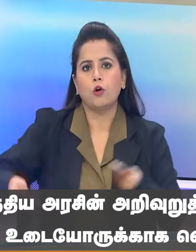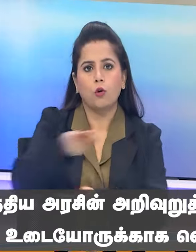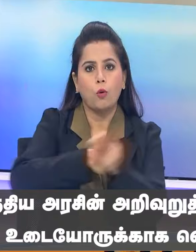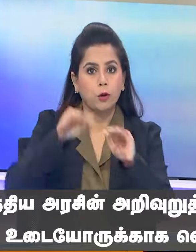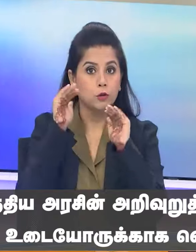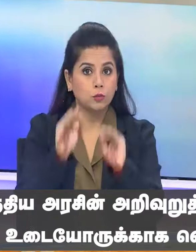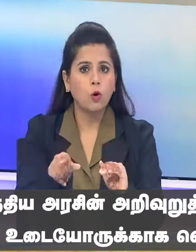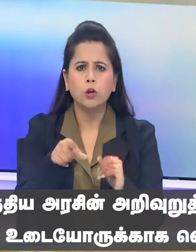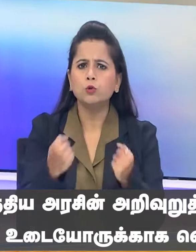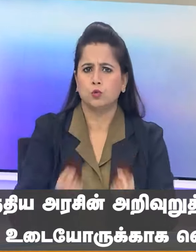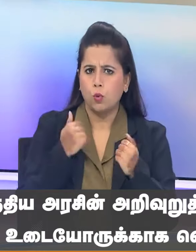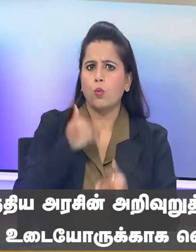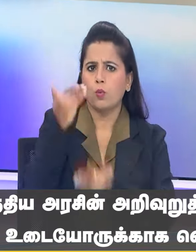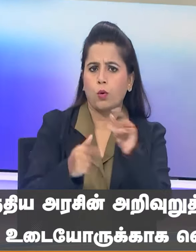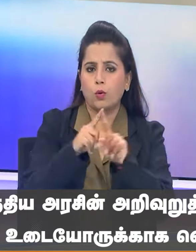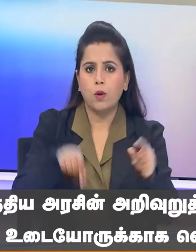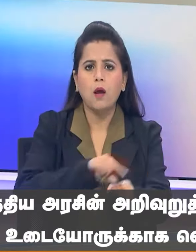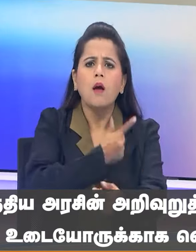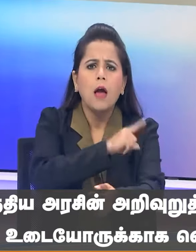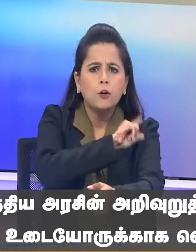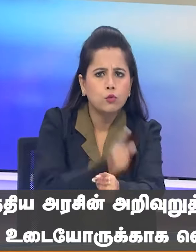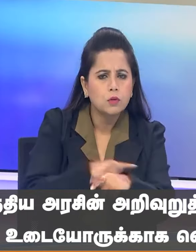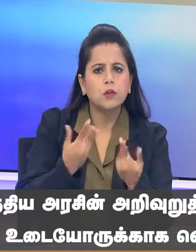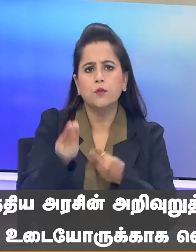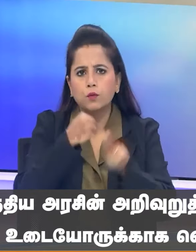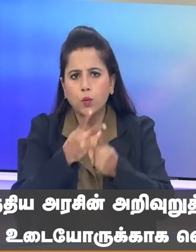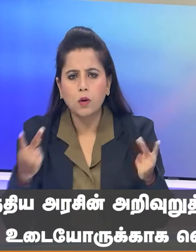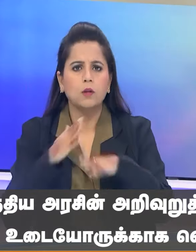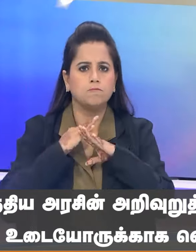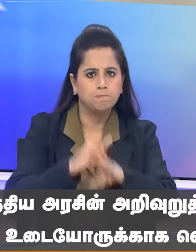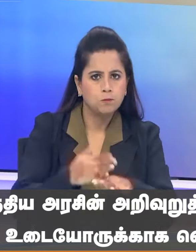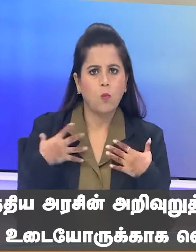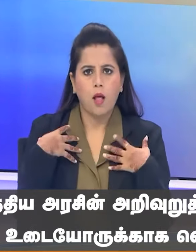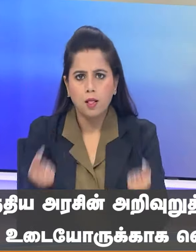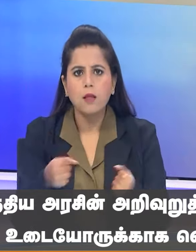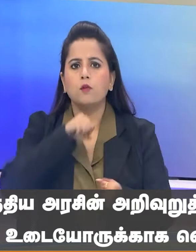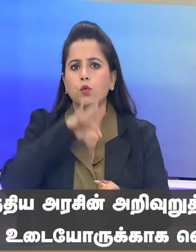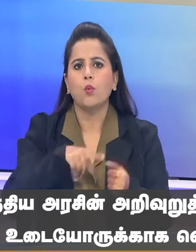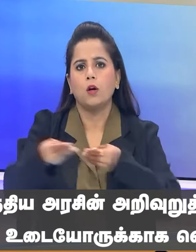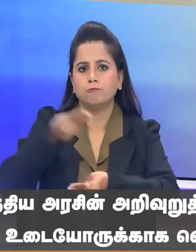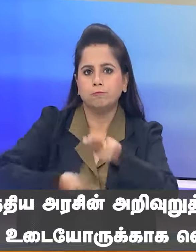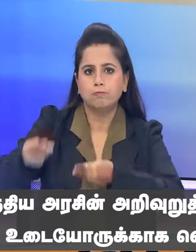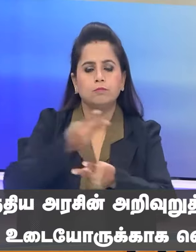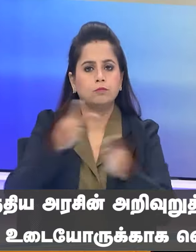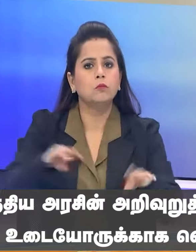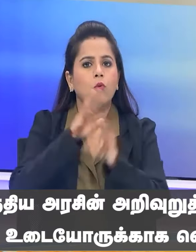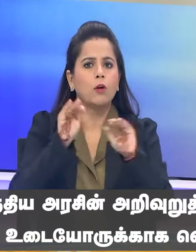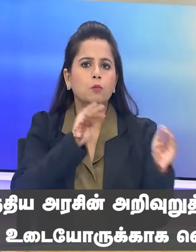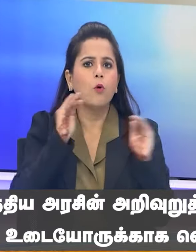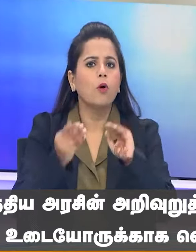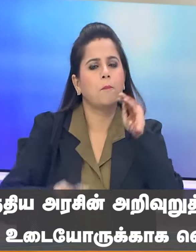भी मजबूत करेगा ऊर्जा और खाद्य सुरक्षा स्वास्थ्य देखभाल और युवा आदान प्रदान के लिए सहयोग को